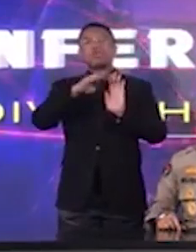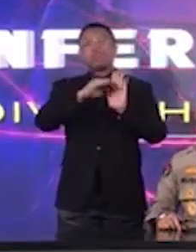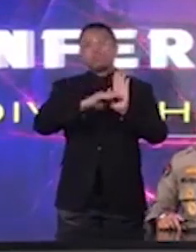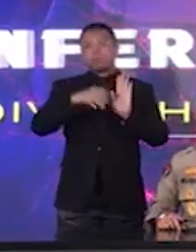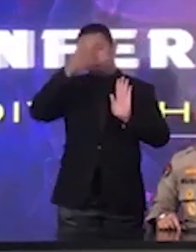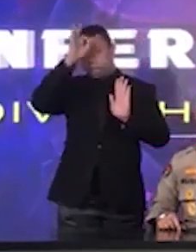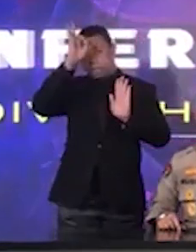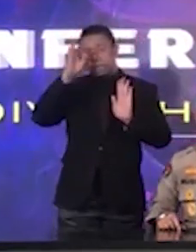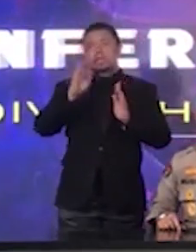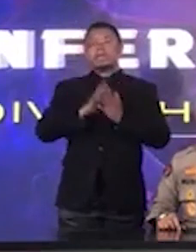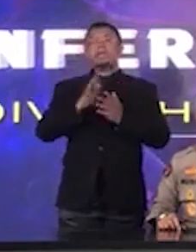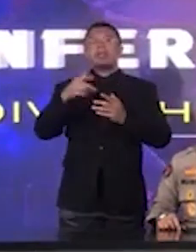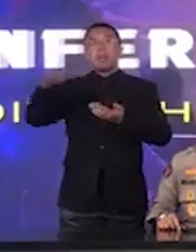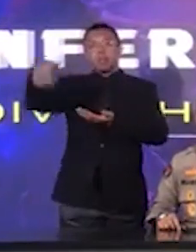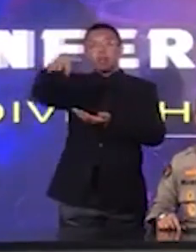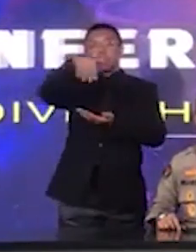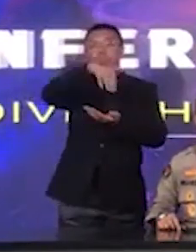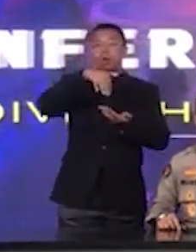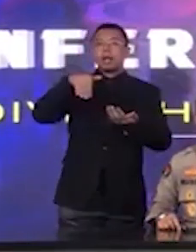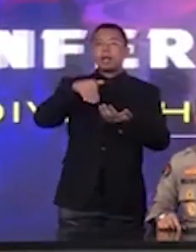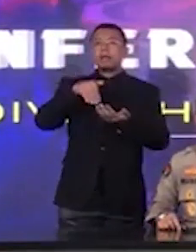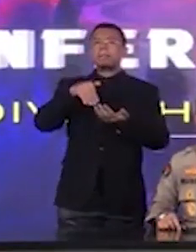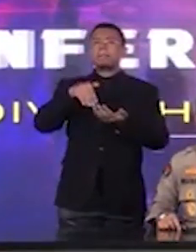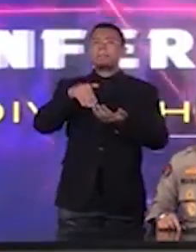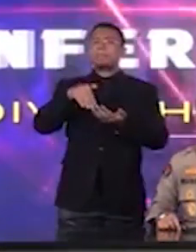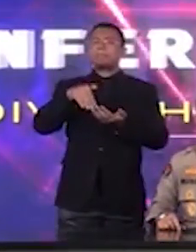dengan mengumpulkan